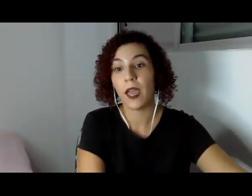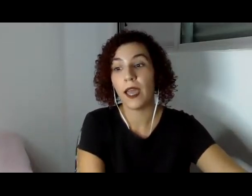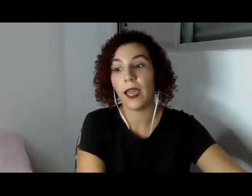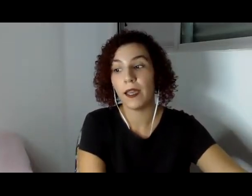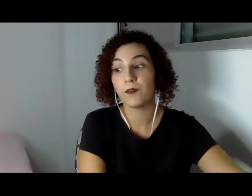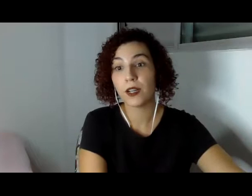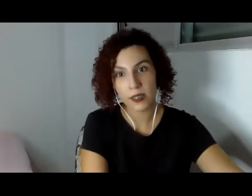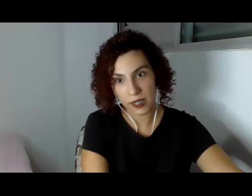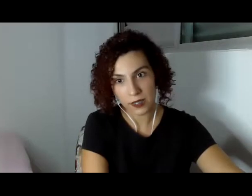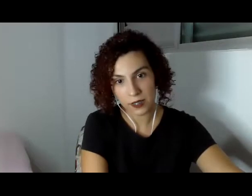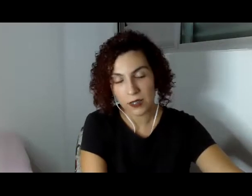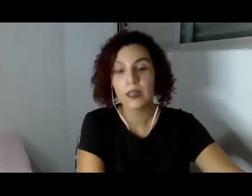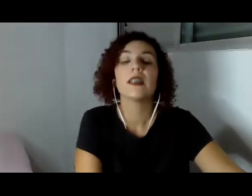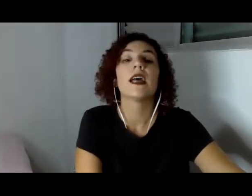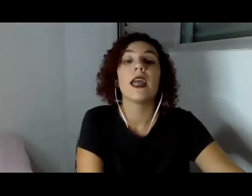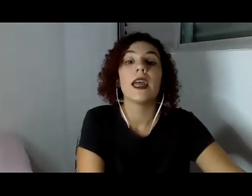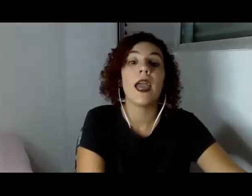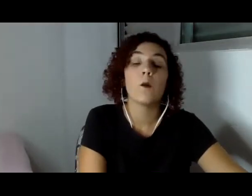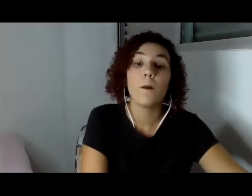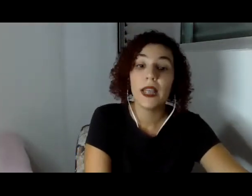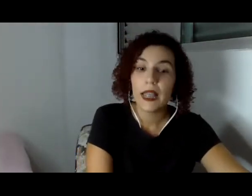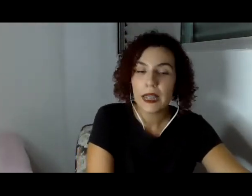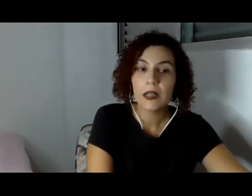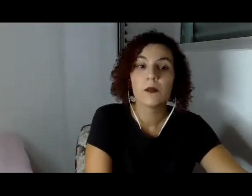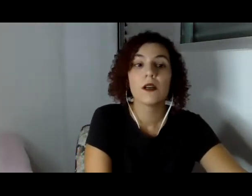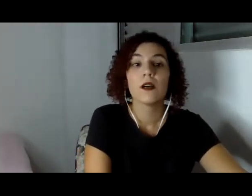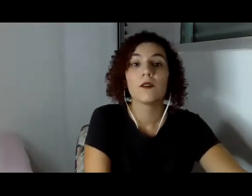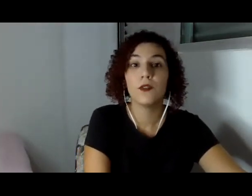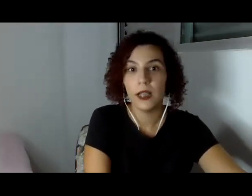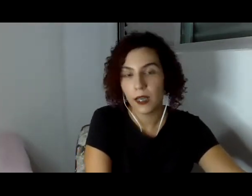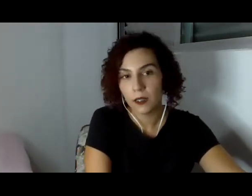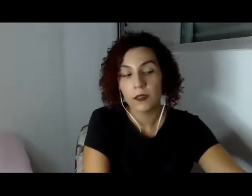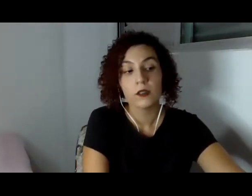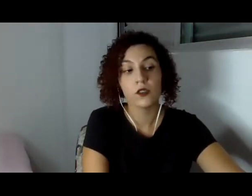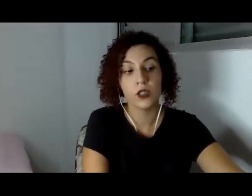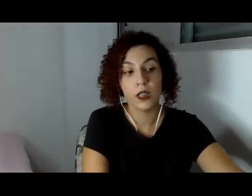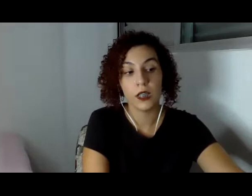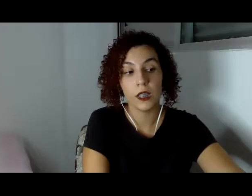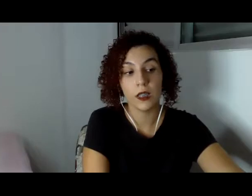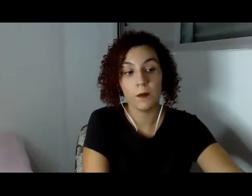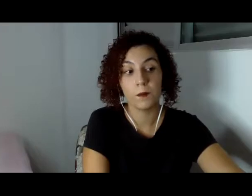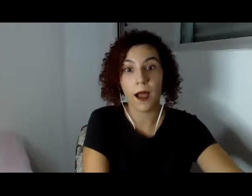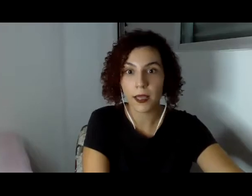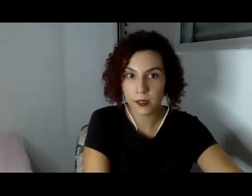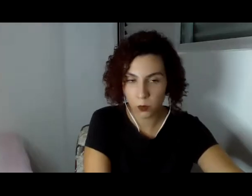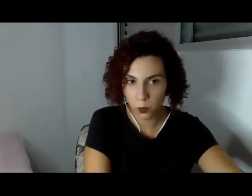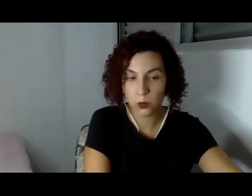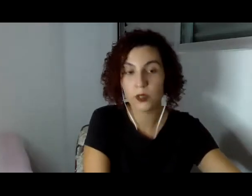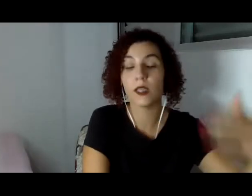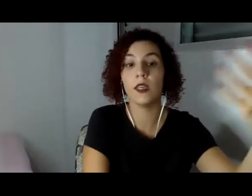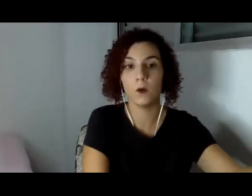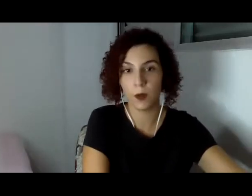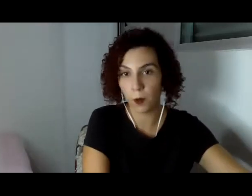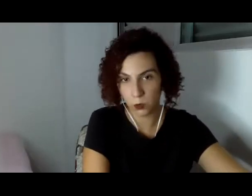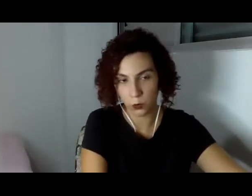filme francês. É uma menina, filha de pais